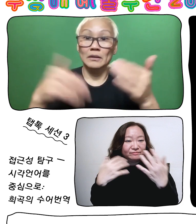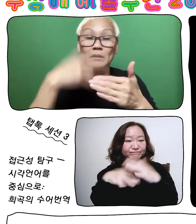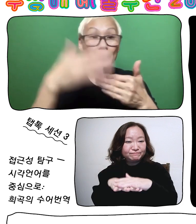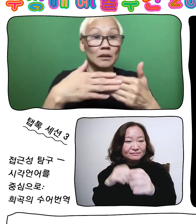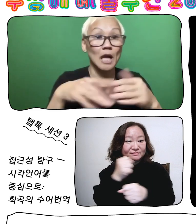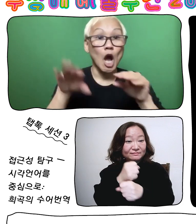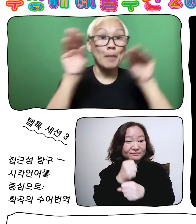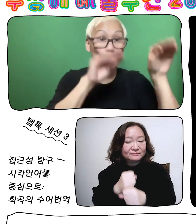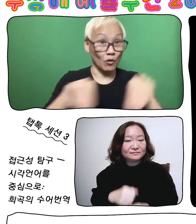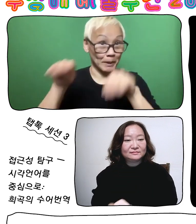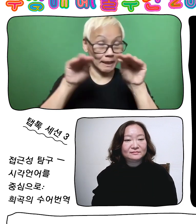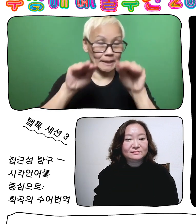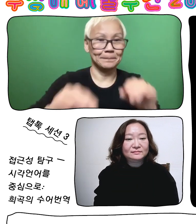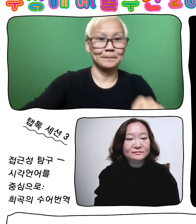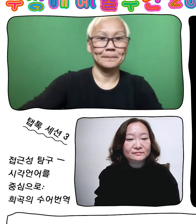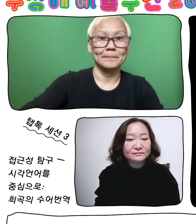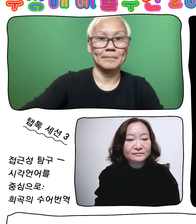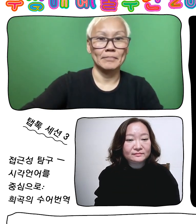동작을 설명해 볼게요.